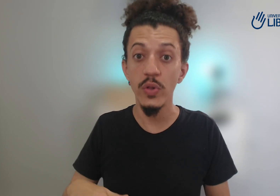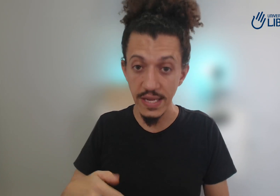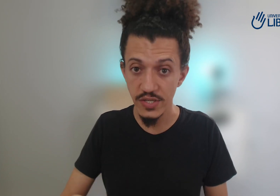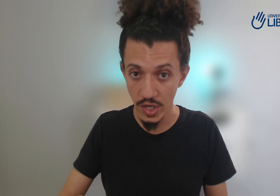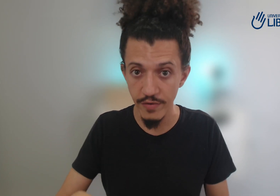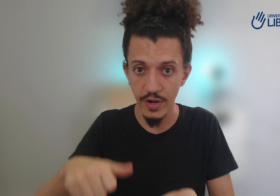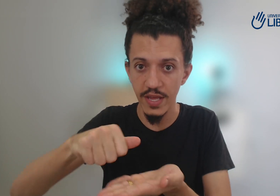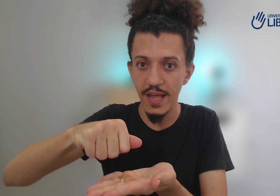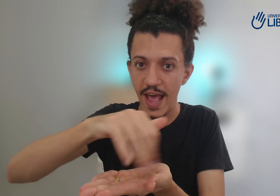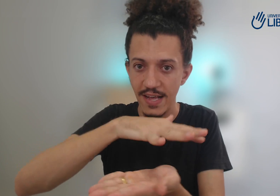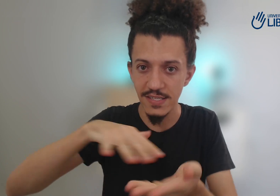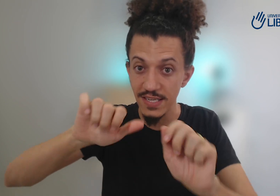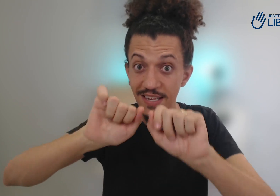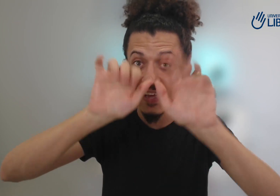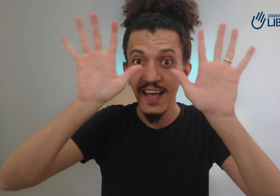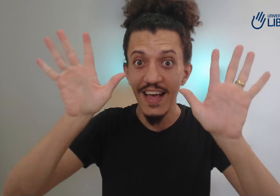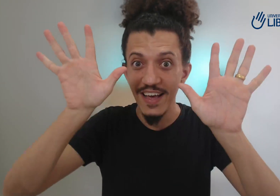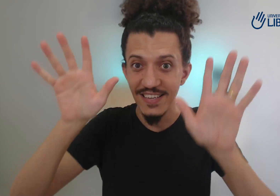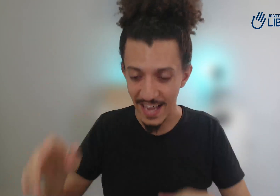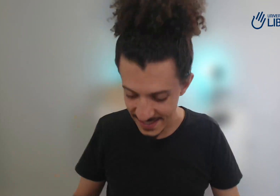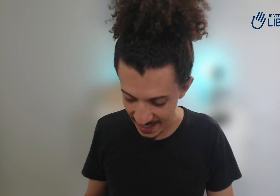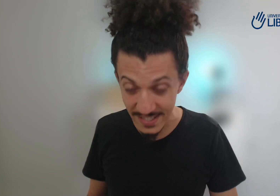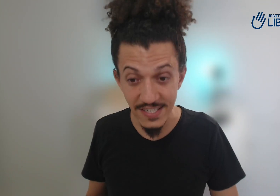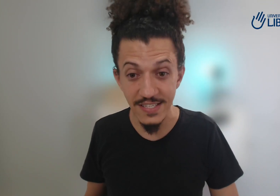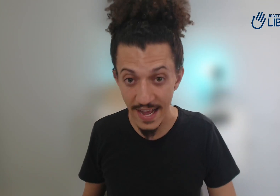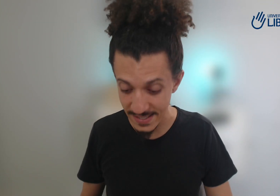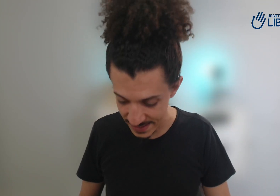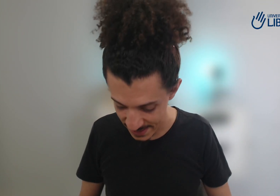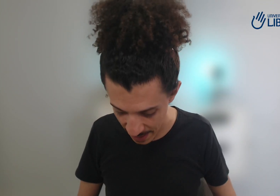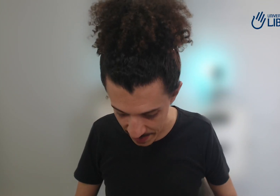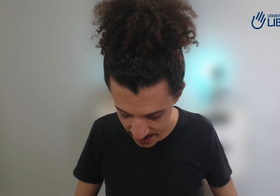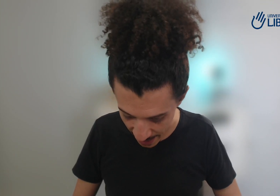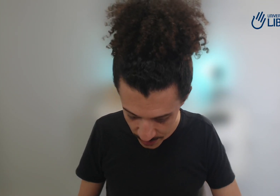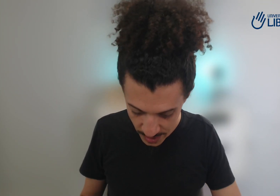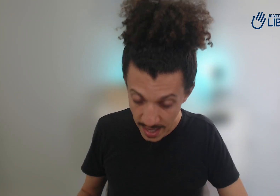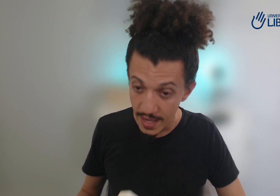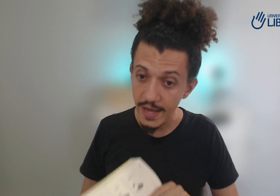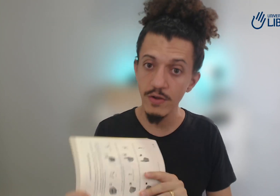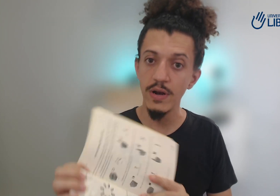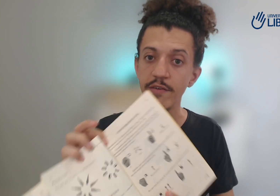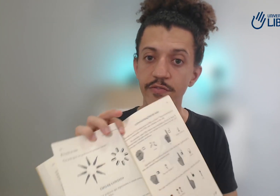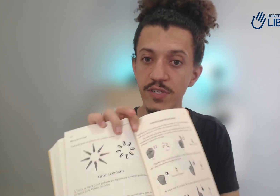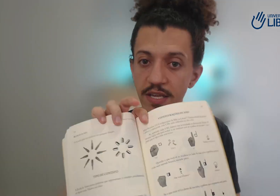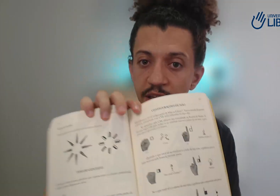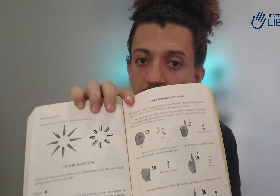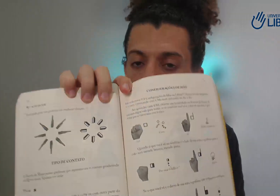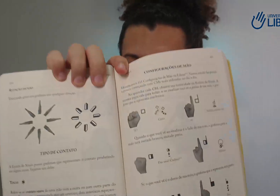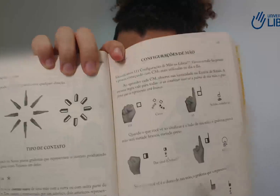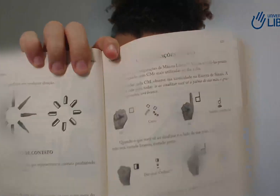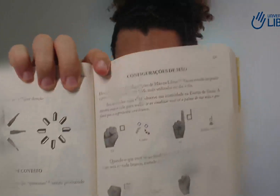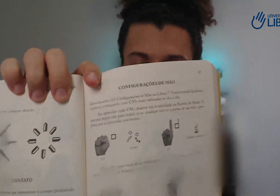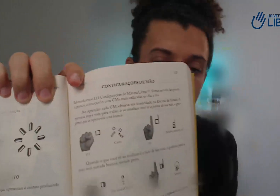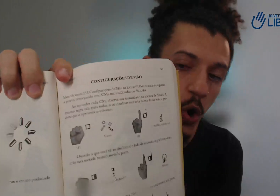deste livro aqui é assim. Escrita de sinais sem mistérios. E aqui no livro você tem mais de